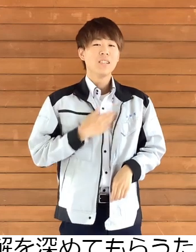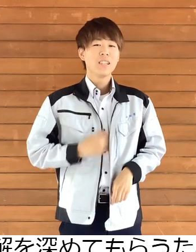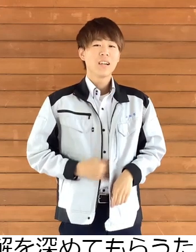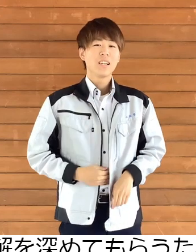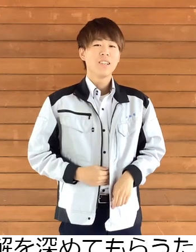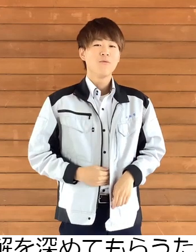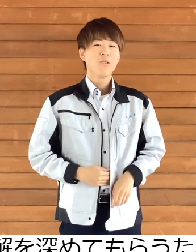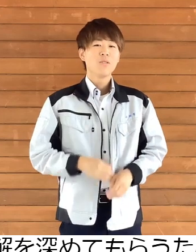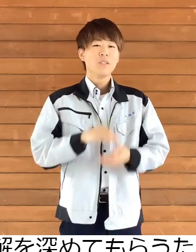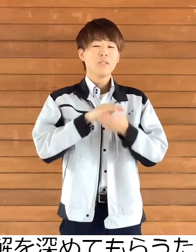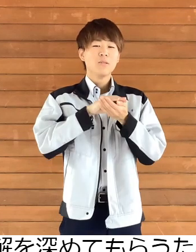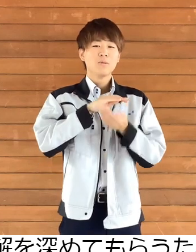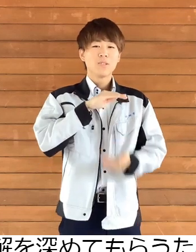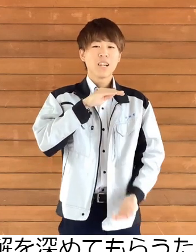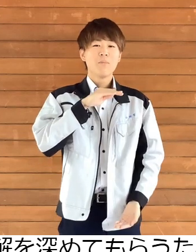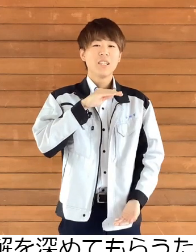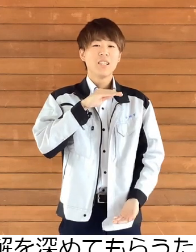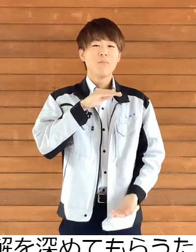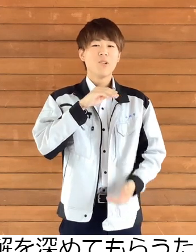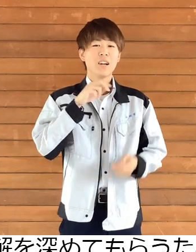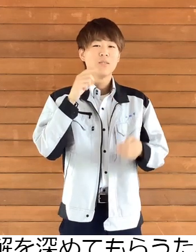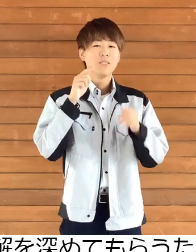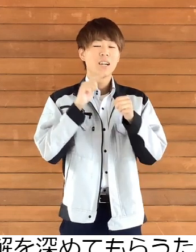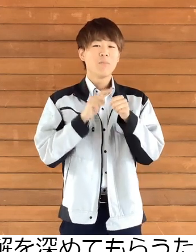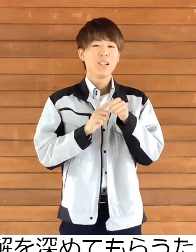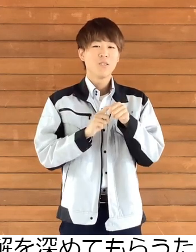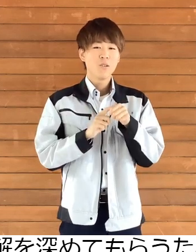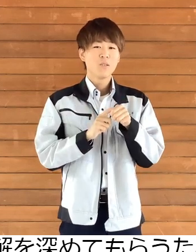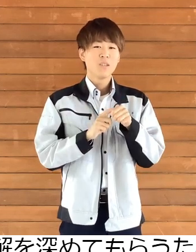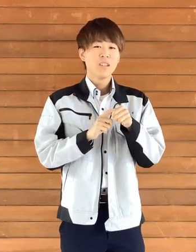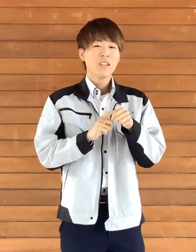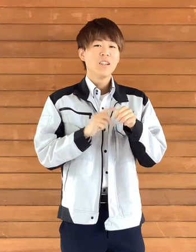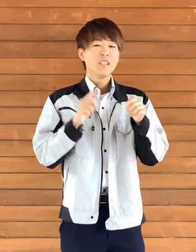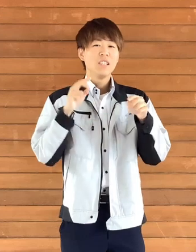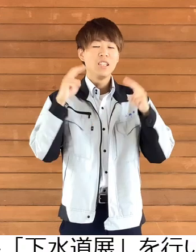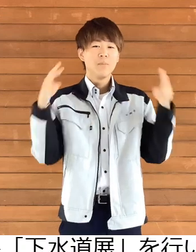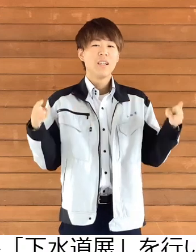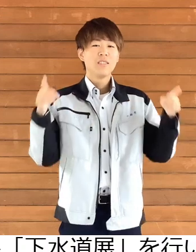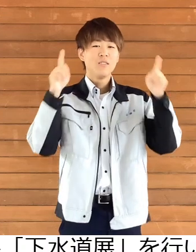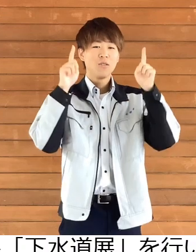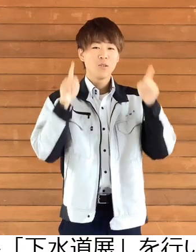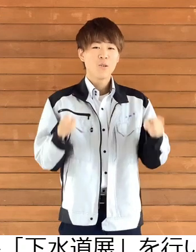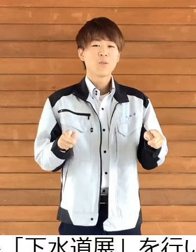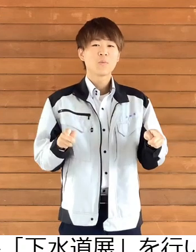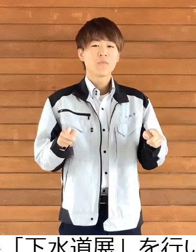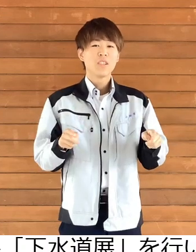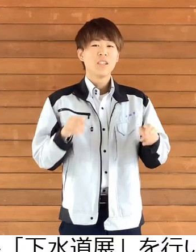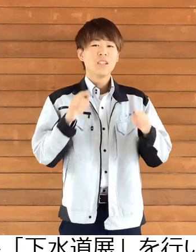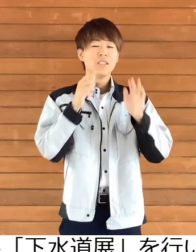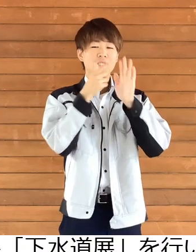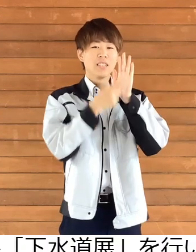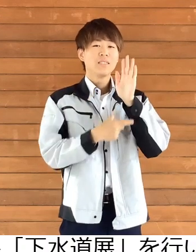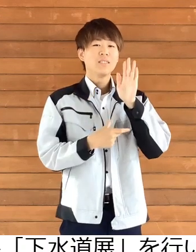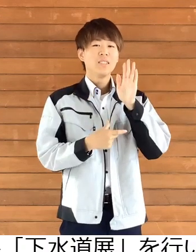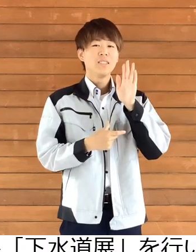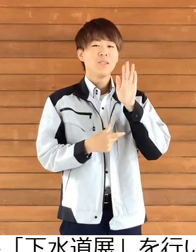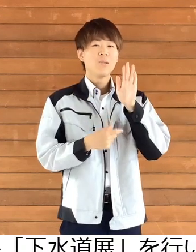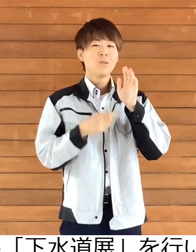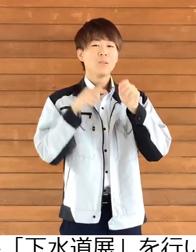理解を深めてもらうためのイベント下水道